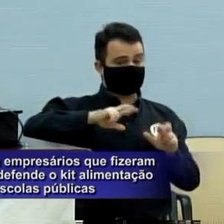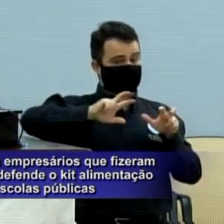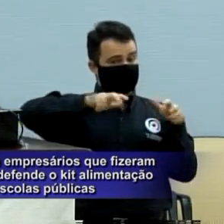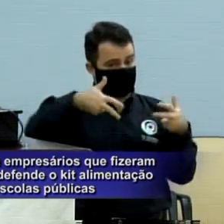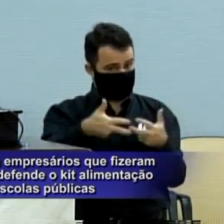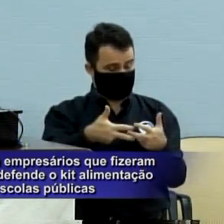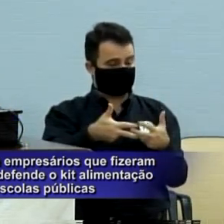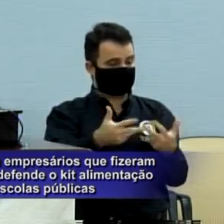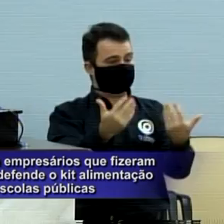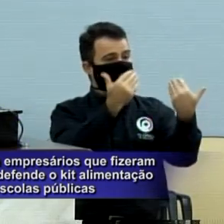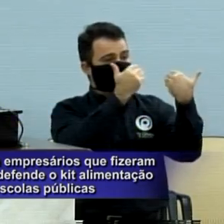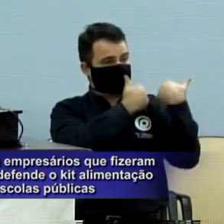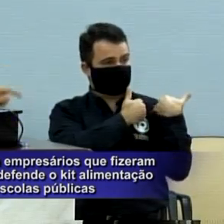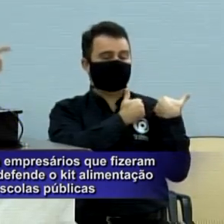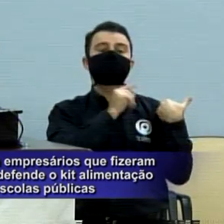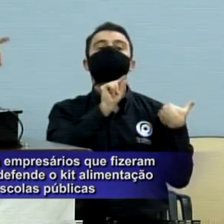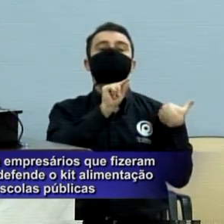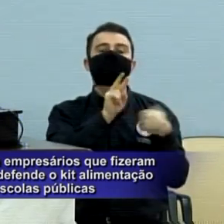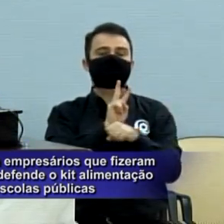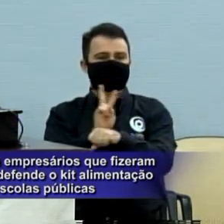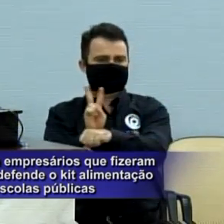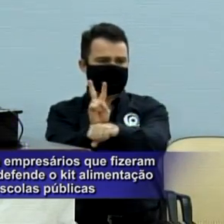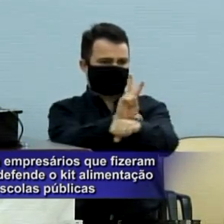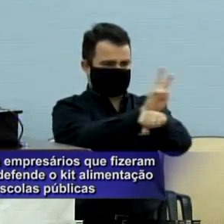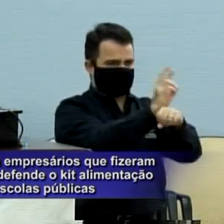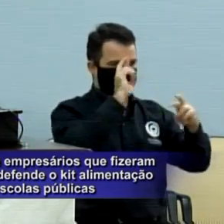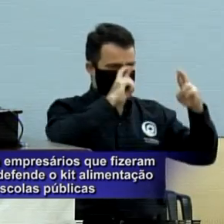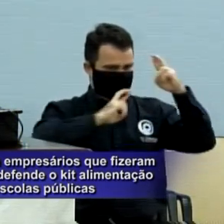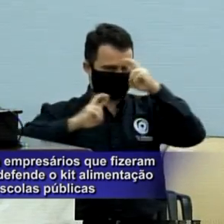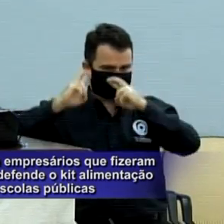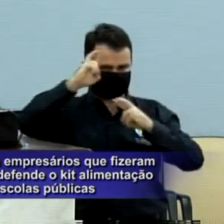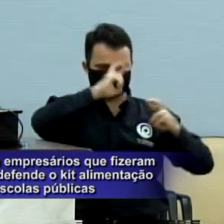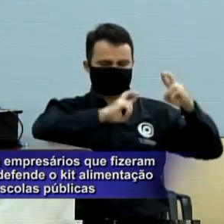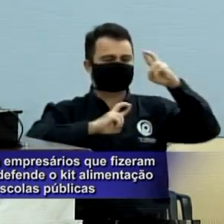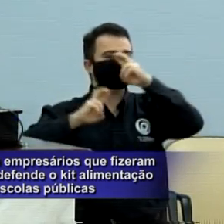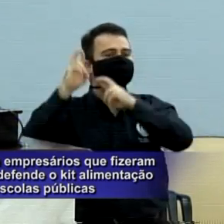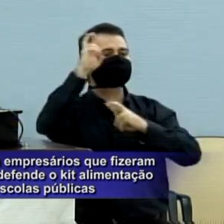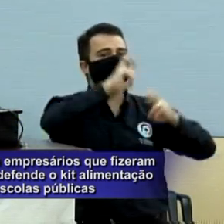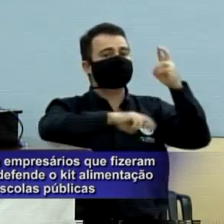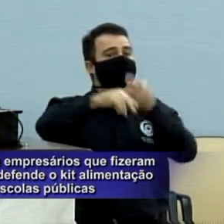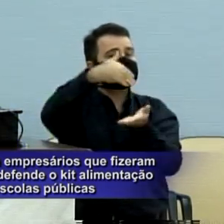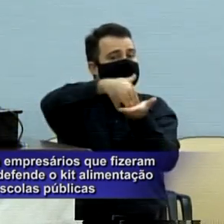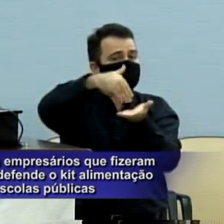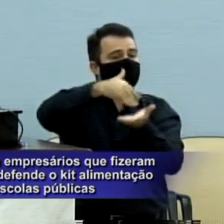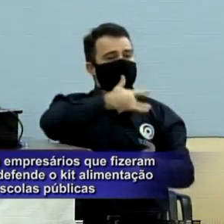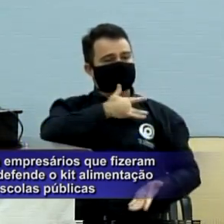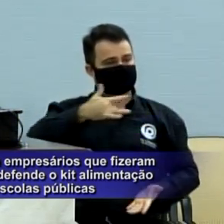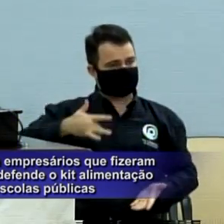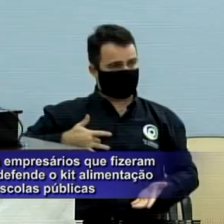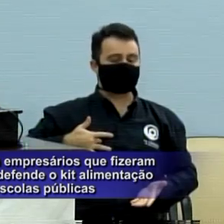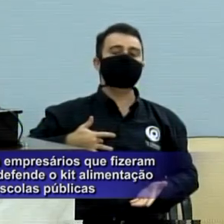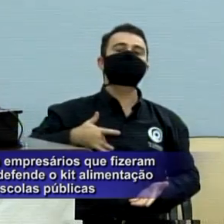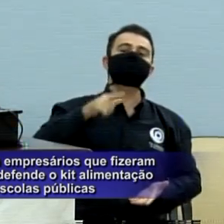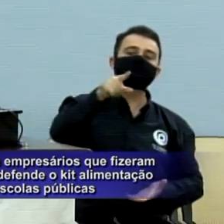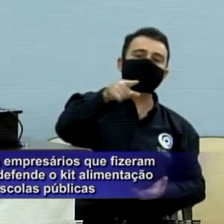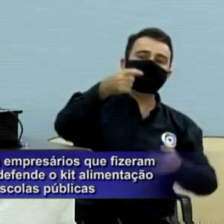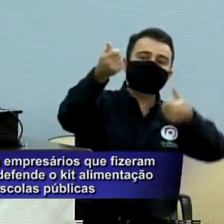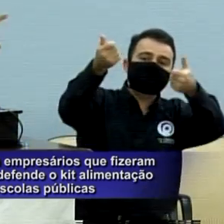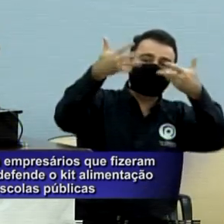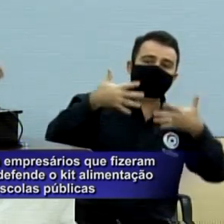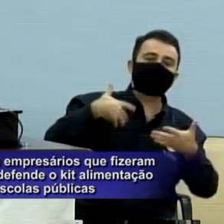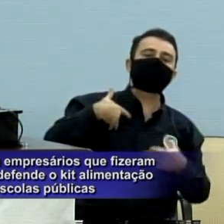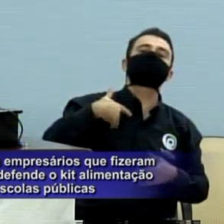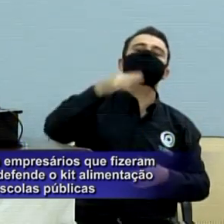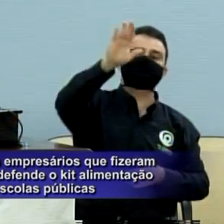seu munus de fiscalizar, obter informações do nosso secretário de saúde, e tenham aqui deste vereador